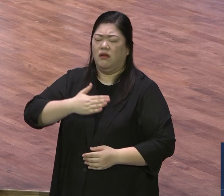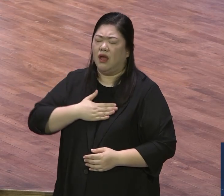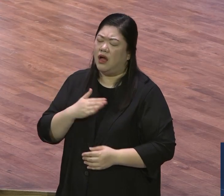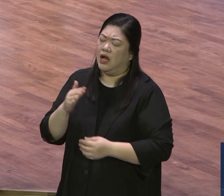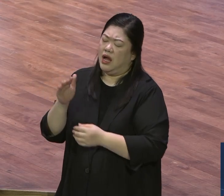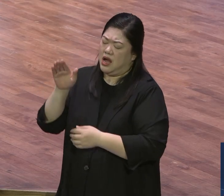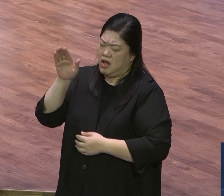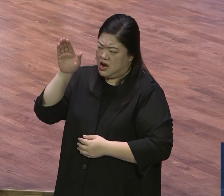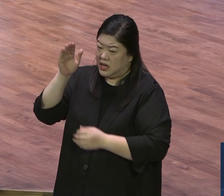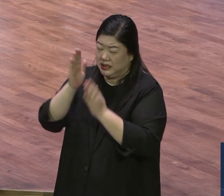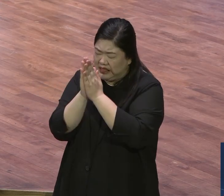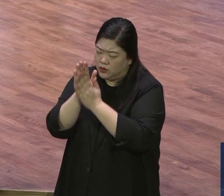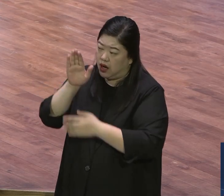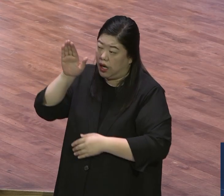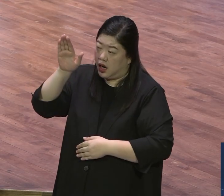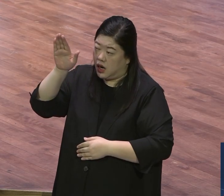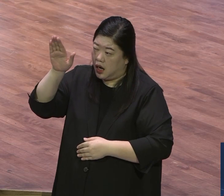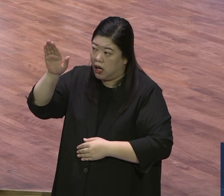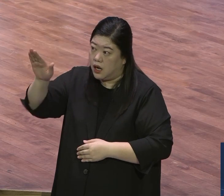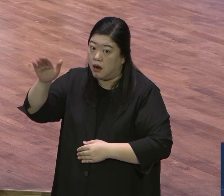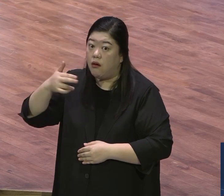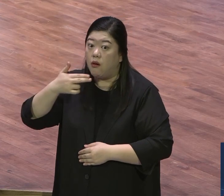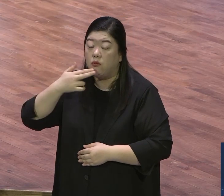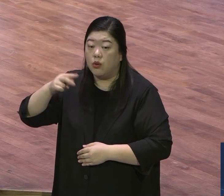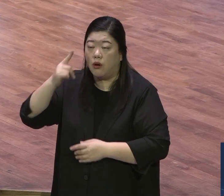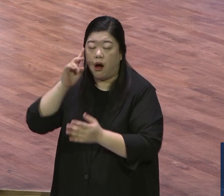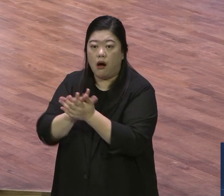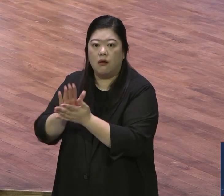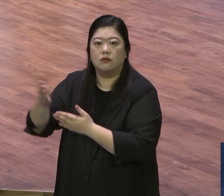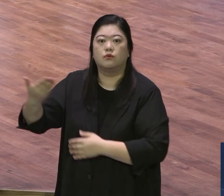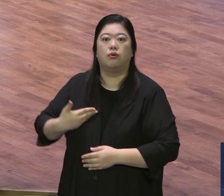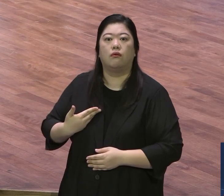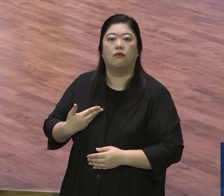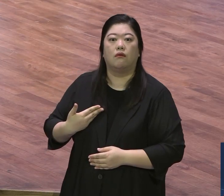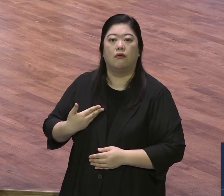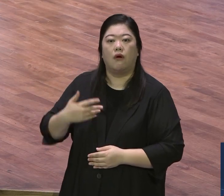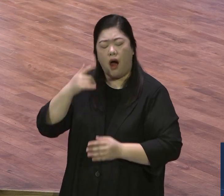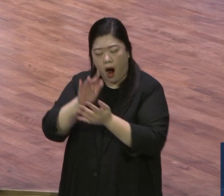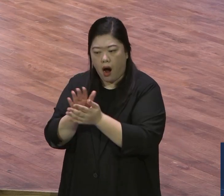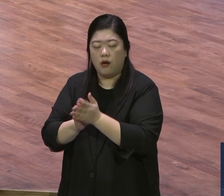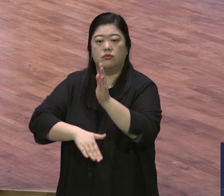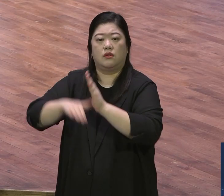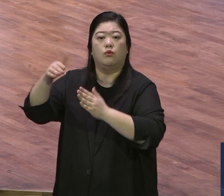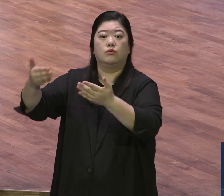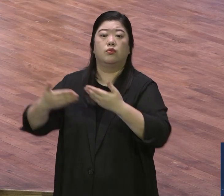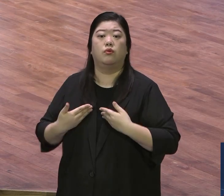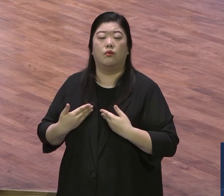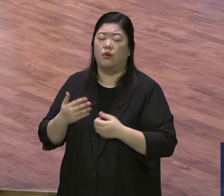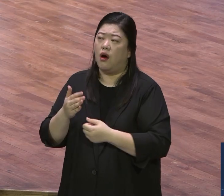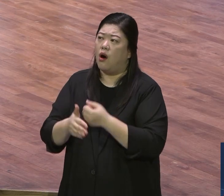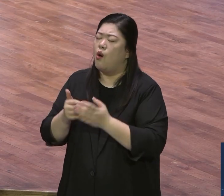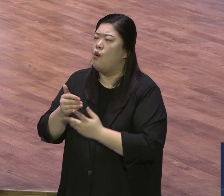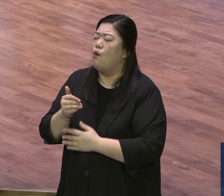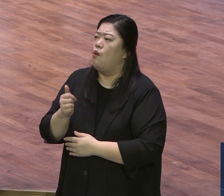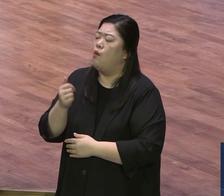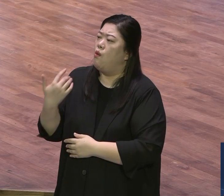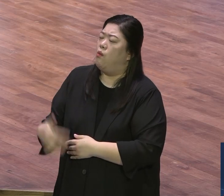미리 다 길려내주시고 미리 다 인도해주시고 내가 알지 못하는 까지 다 그런 하나님이세요.